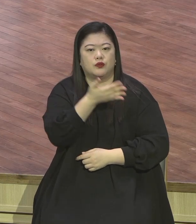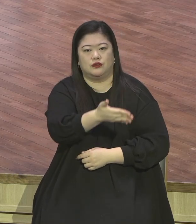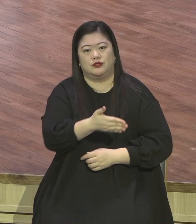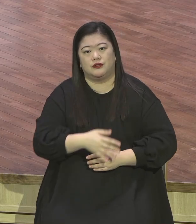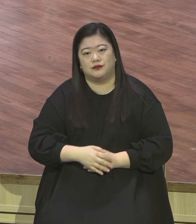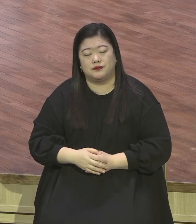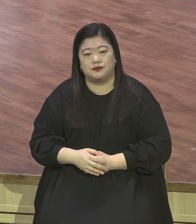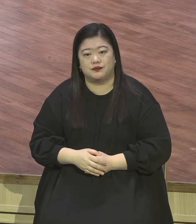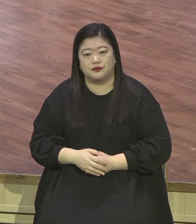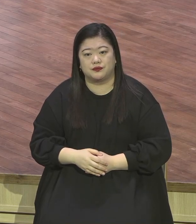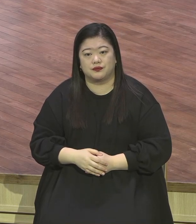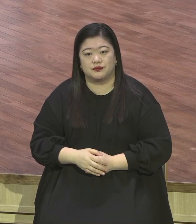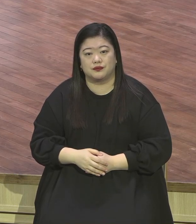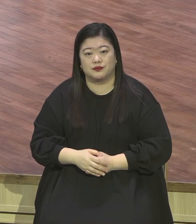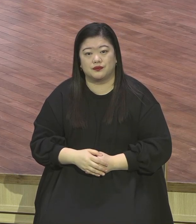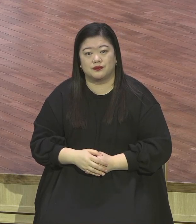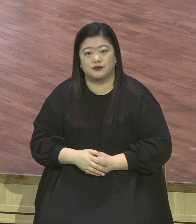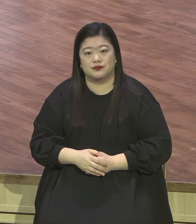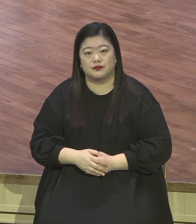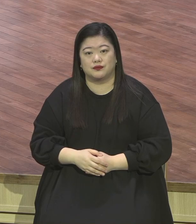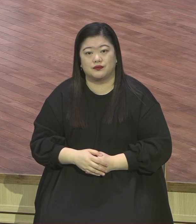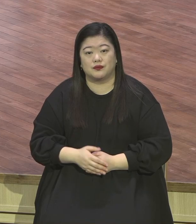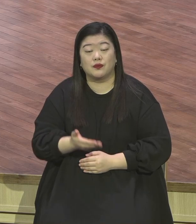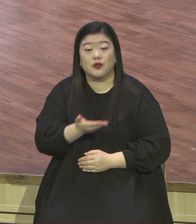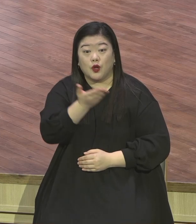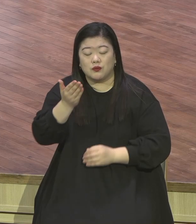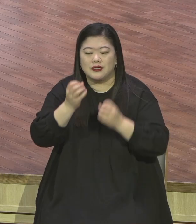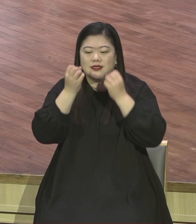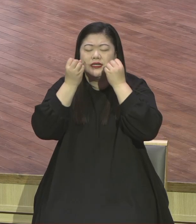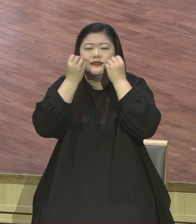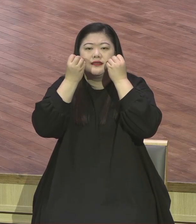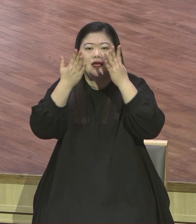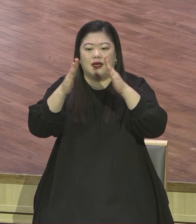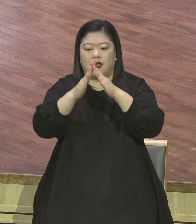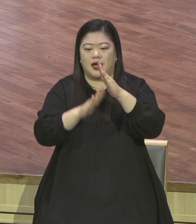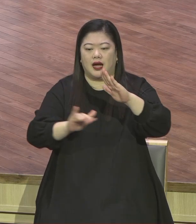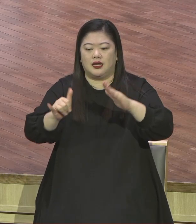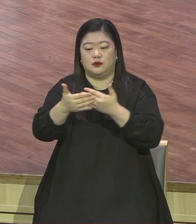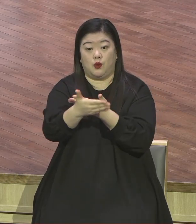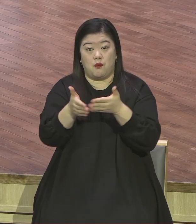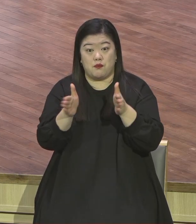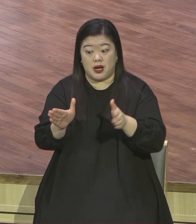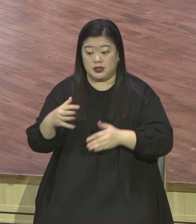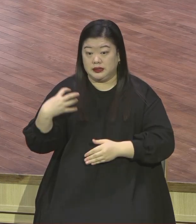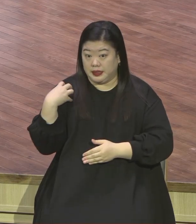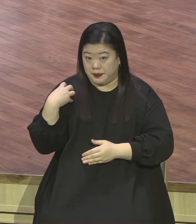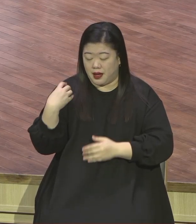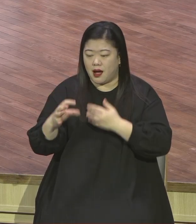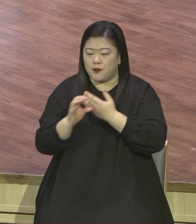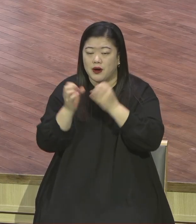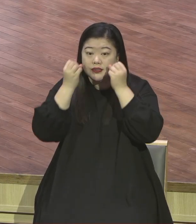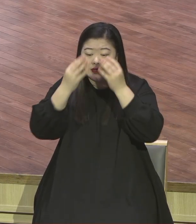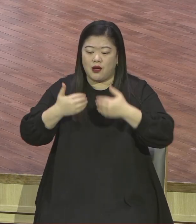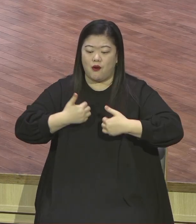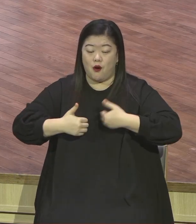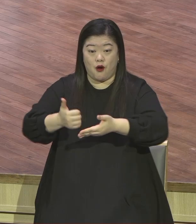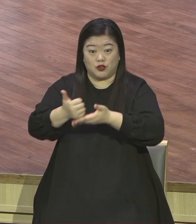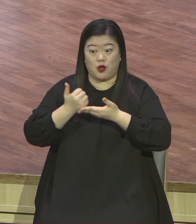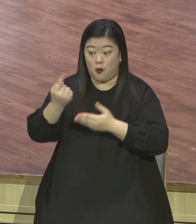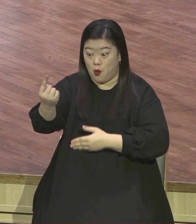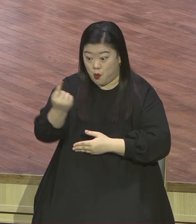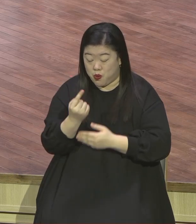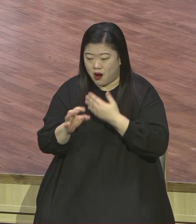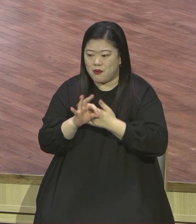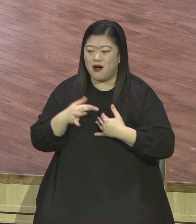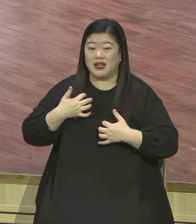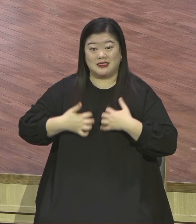직분자들은 다 그럴 거예요 특별히 새가족분이나 한 영혼 오면 너무 기쁠 거예요 생명을 살리는 이게